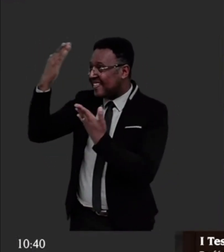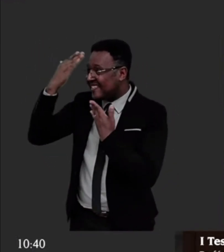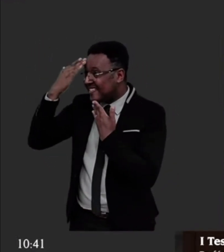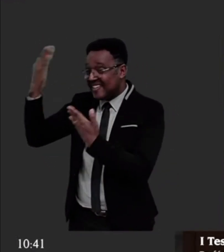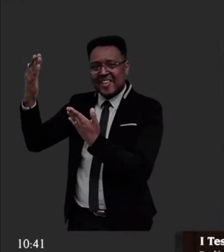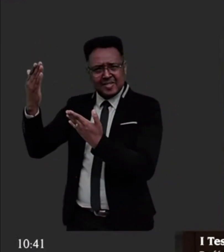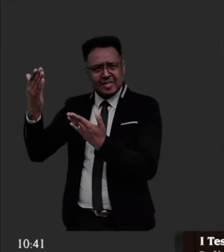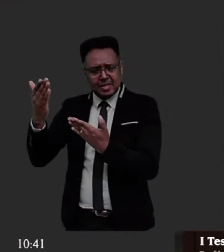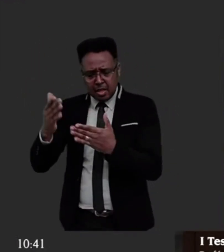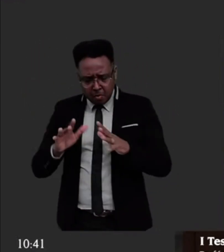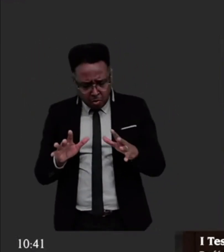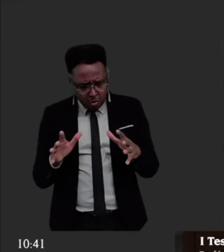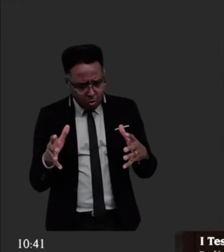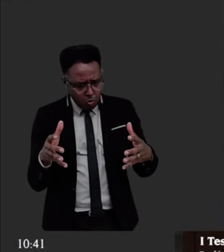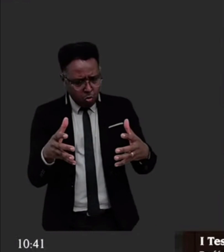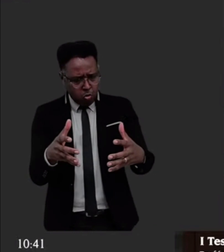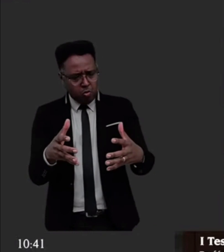de vós em nossas orações,